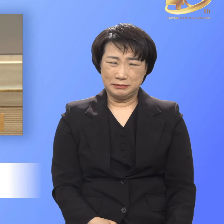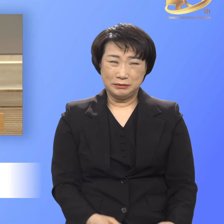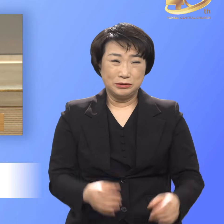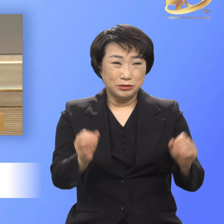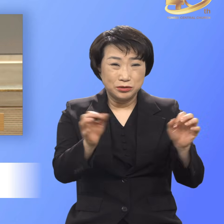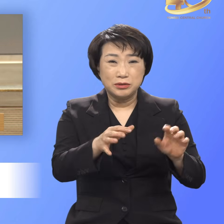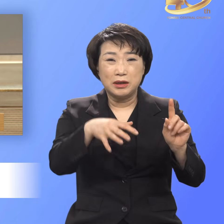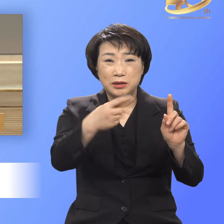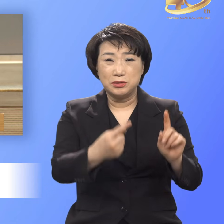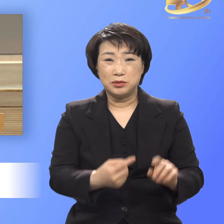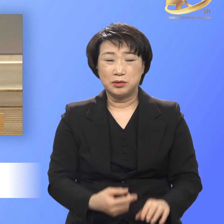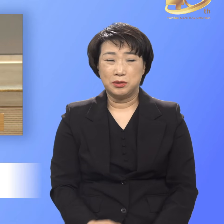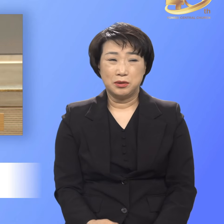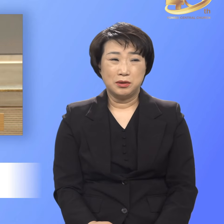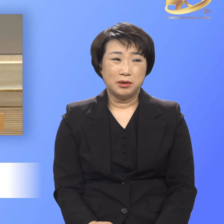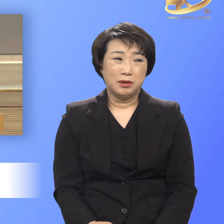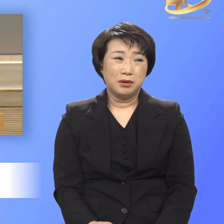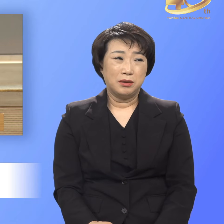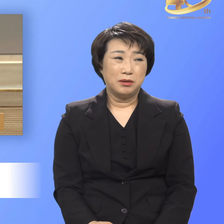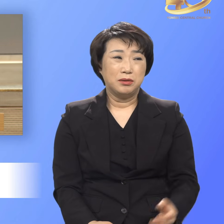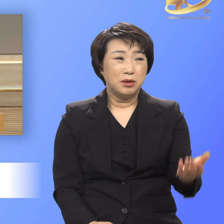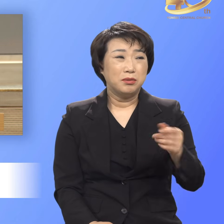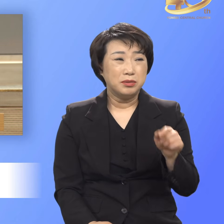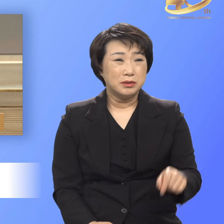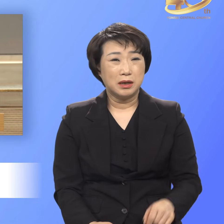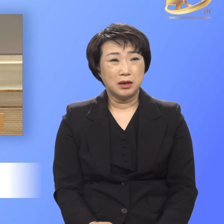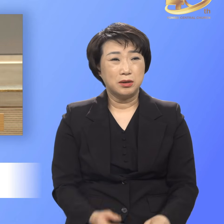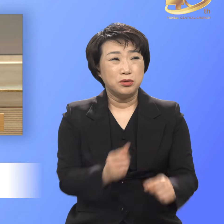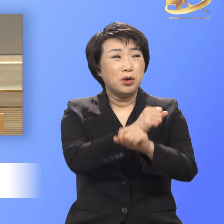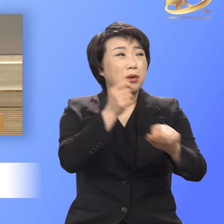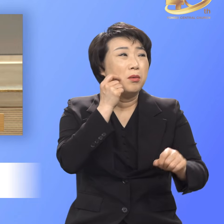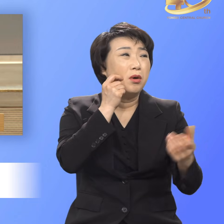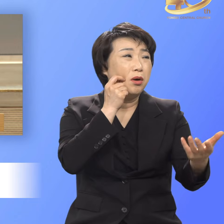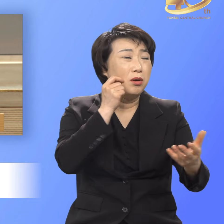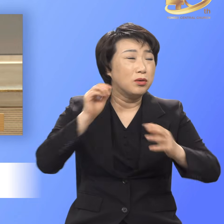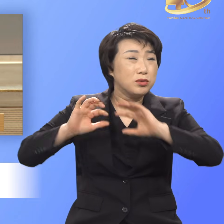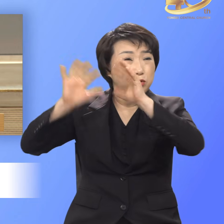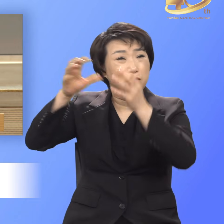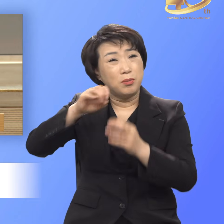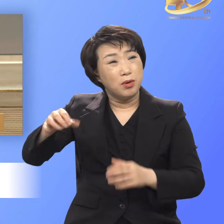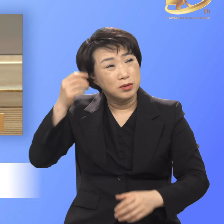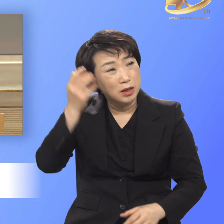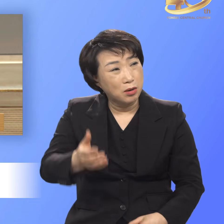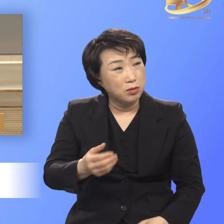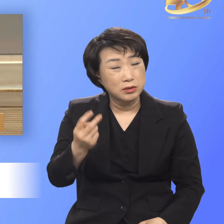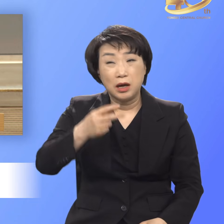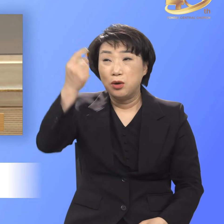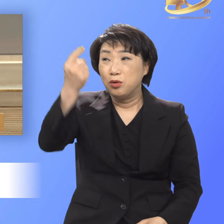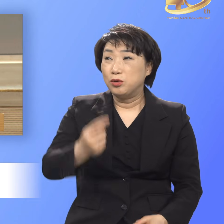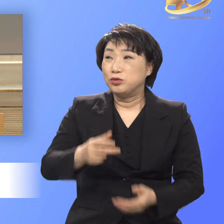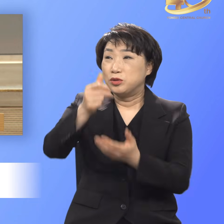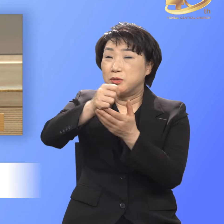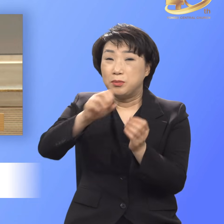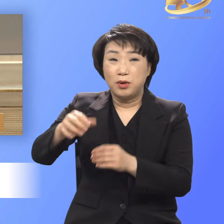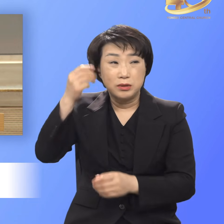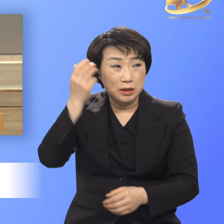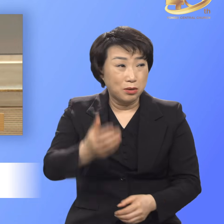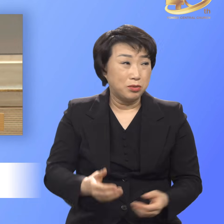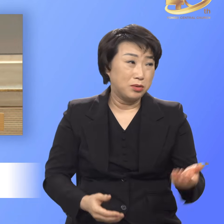순식간에 어떻게 영생을 버려? 천국을 버려? 다시 오실 주님을 버려?